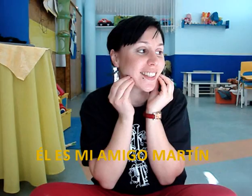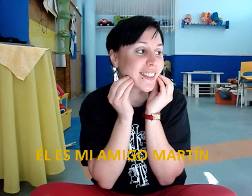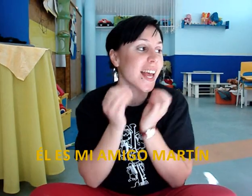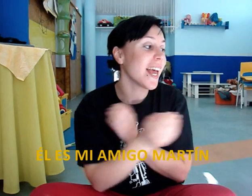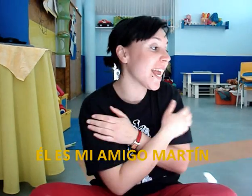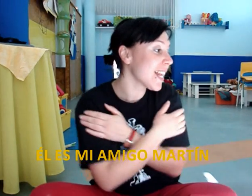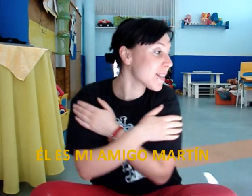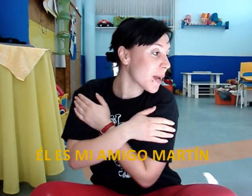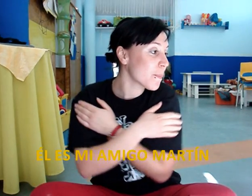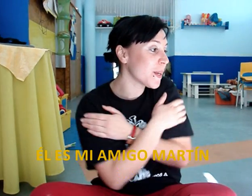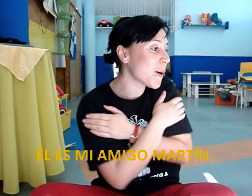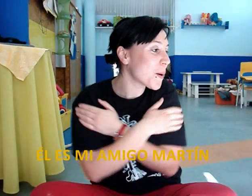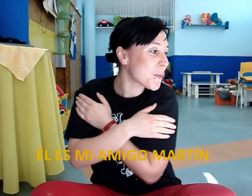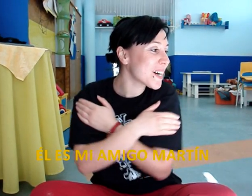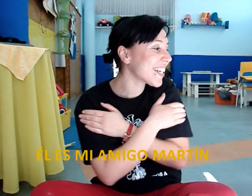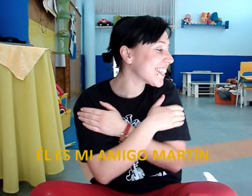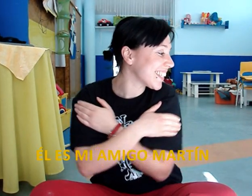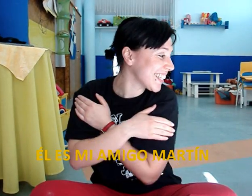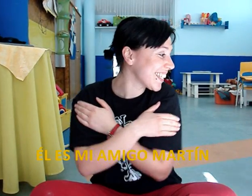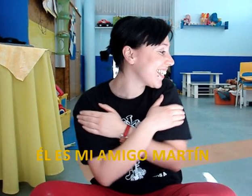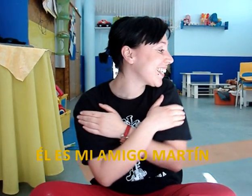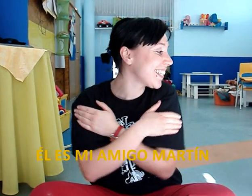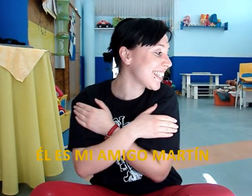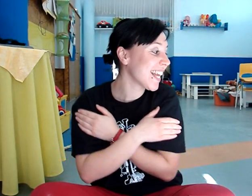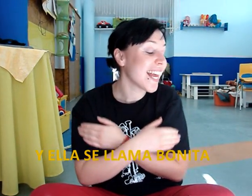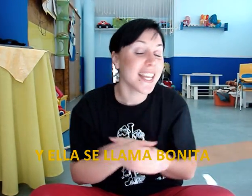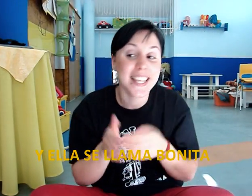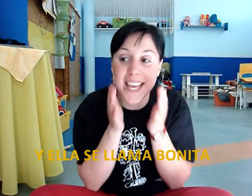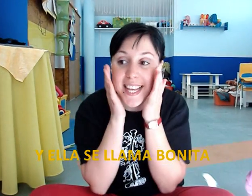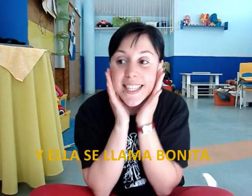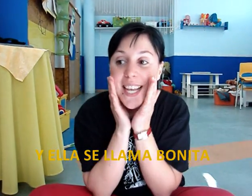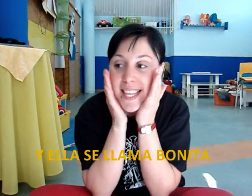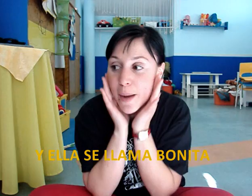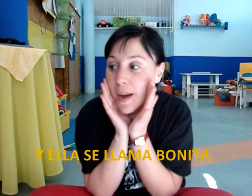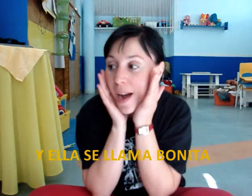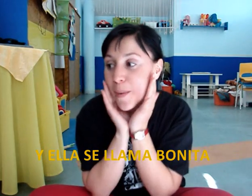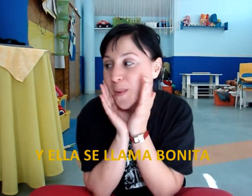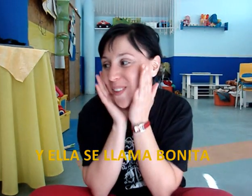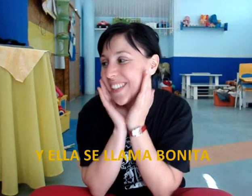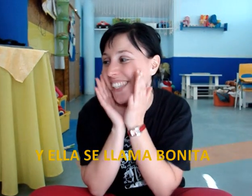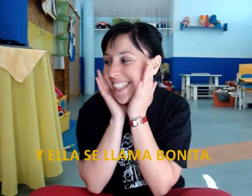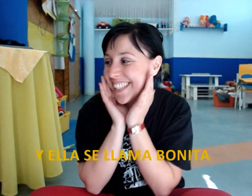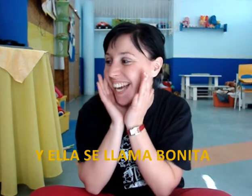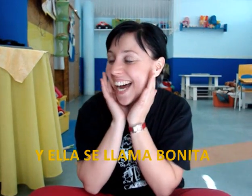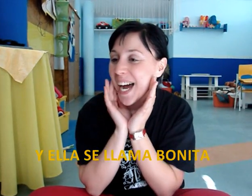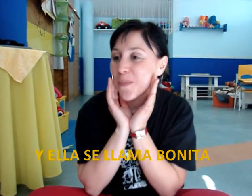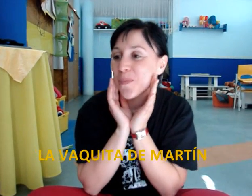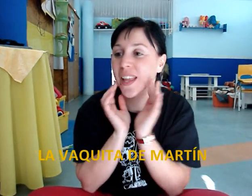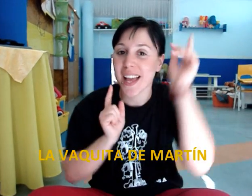pintitas. Él es mi amigo Martín y ella se llama Bonita.